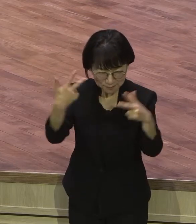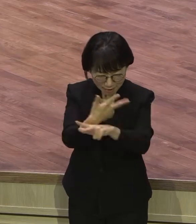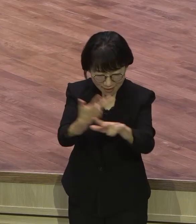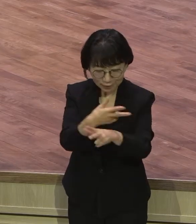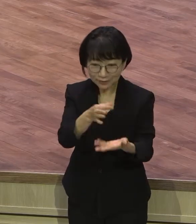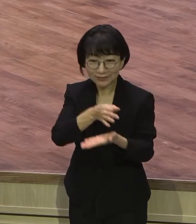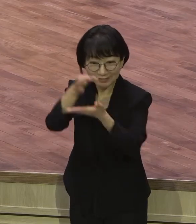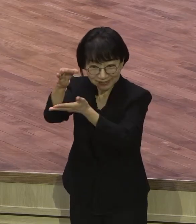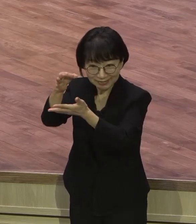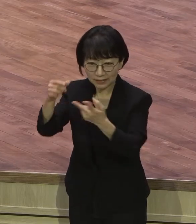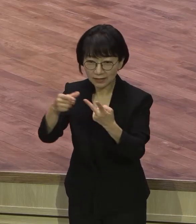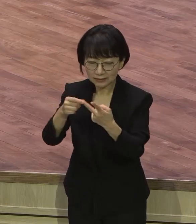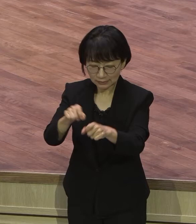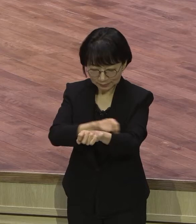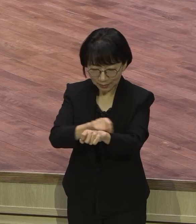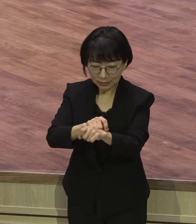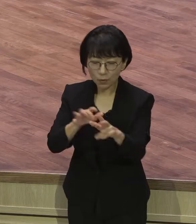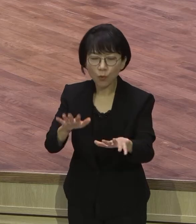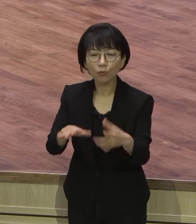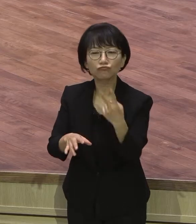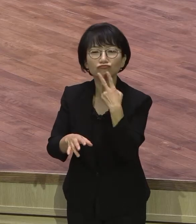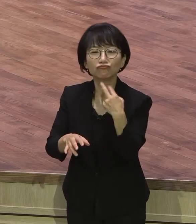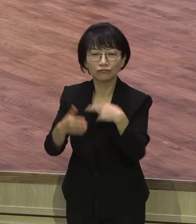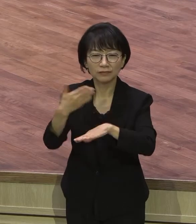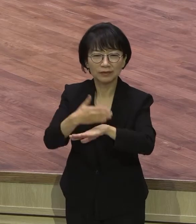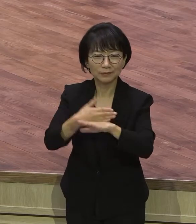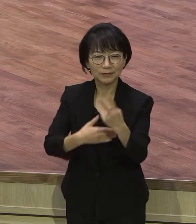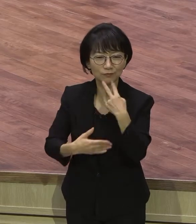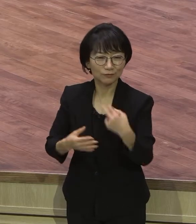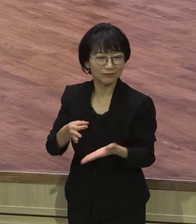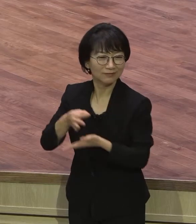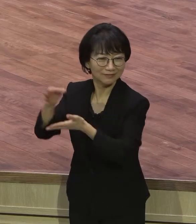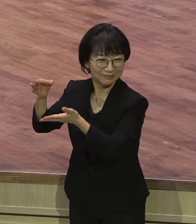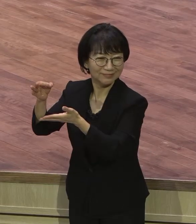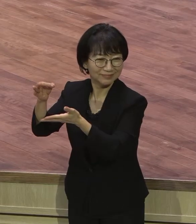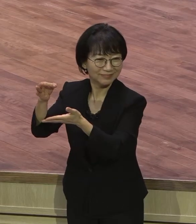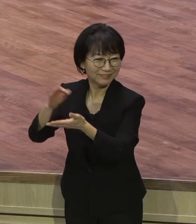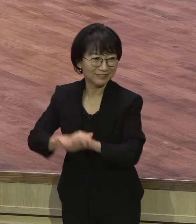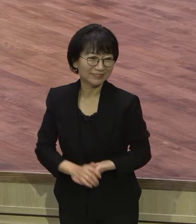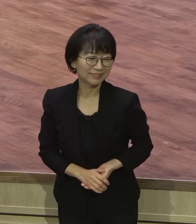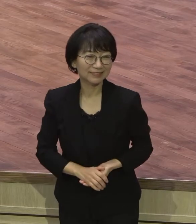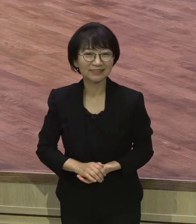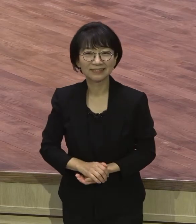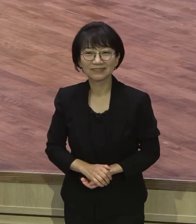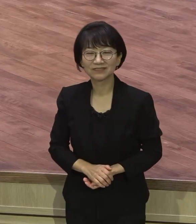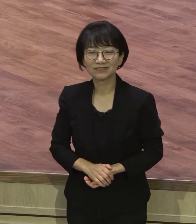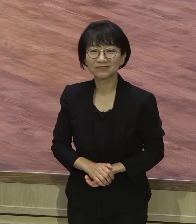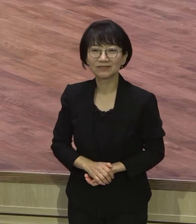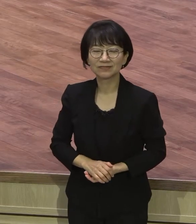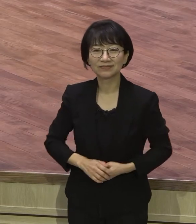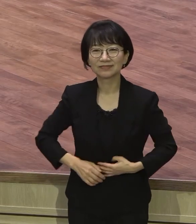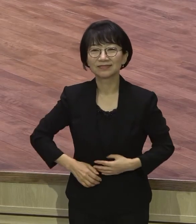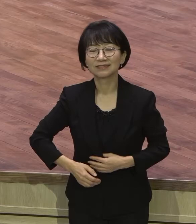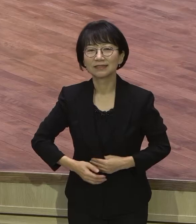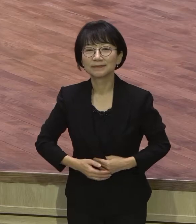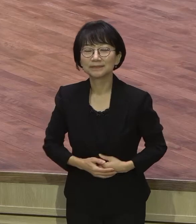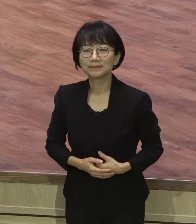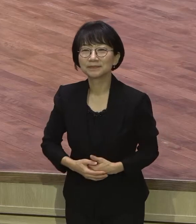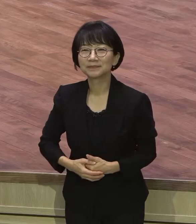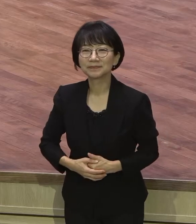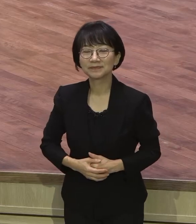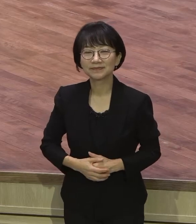하나님 앞에서 언제나 여러분 신앙생활 할 때 물질뿐만 아니에요. 하나님 앞에서 그렇게 하나님 앞에